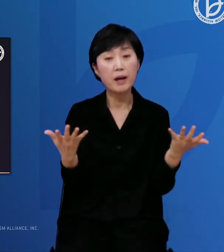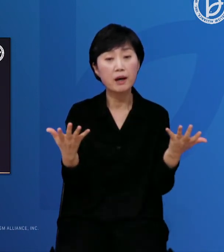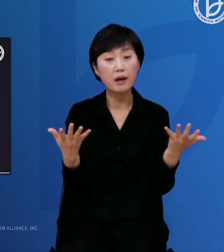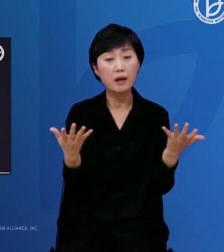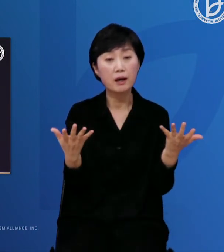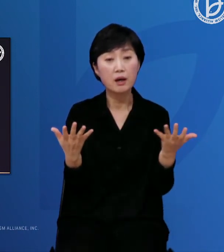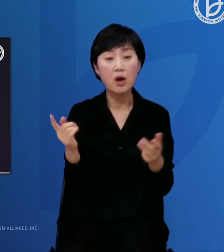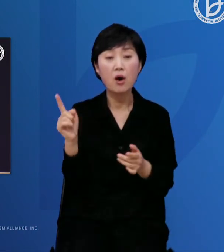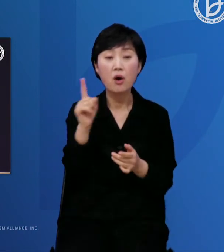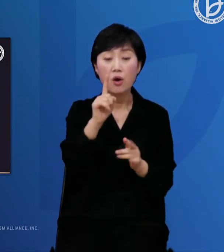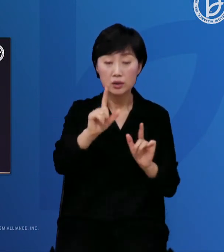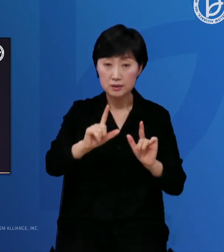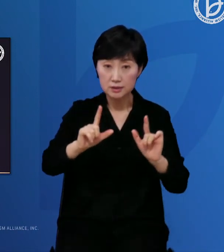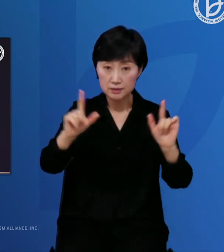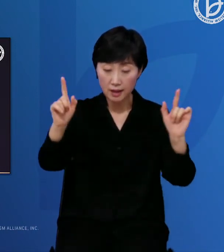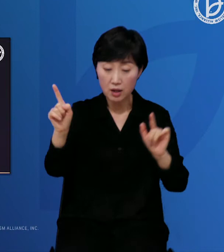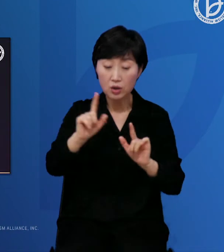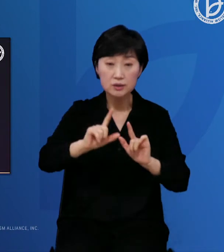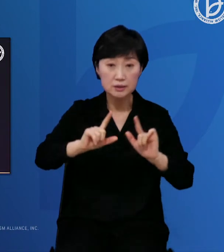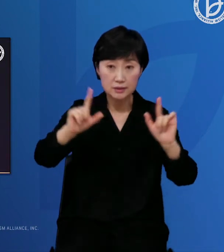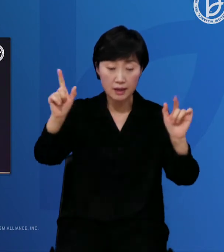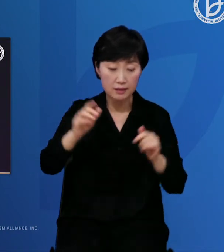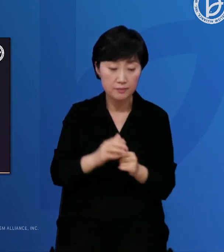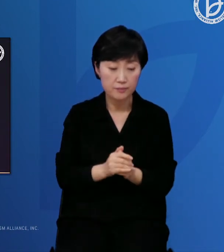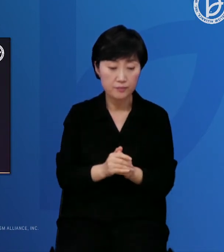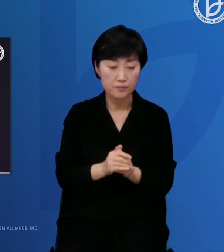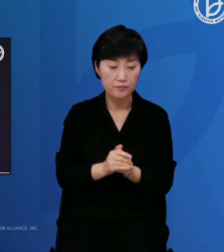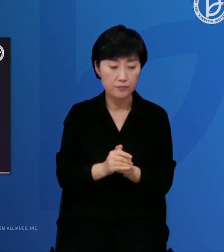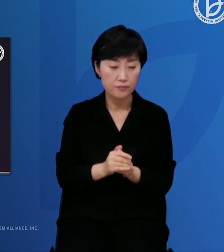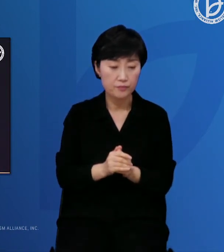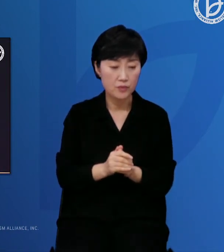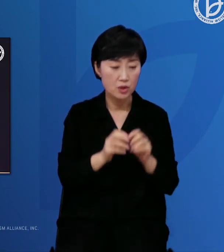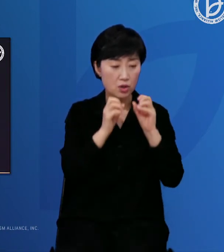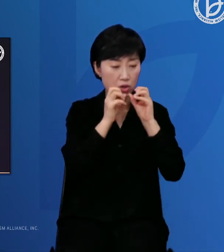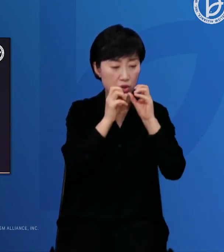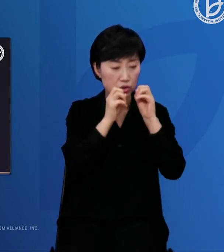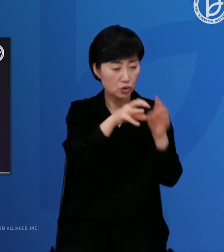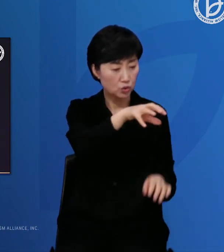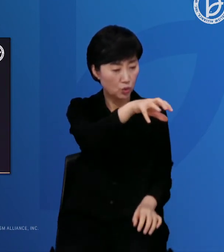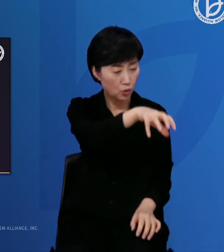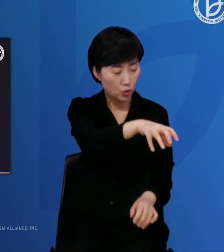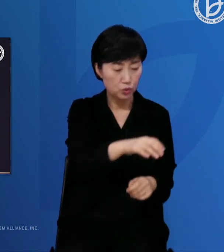날 저는요 전도 현장과 세상 현장을 보면서